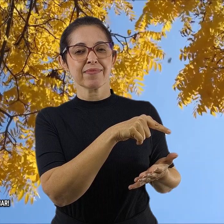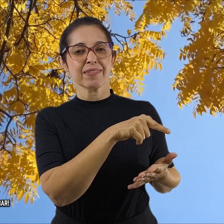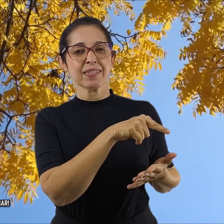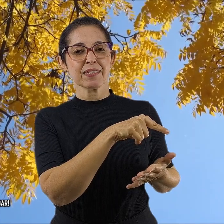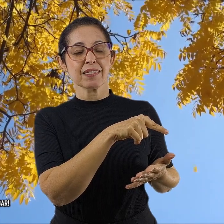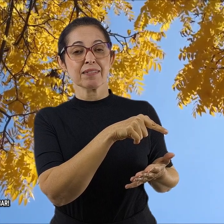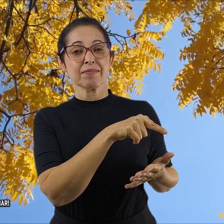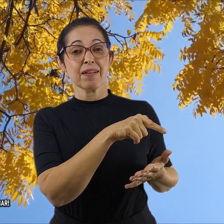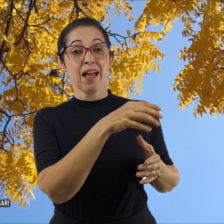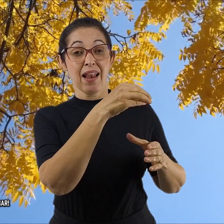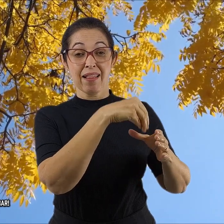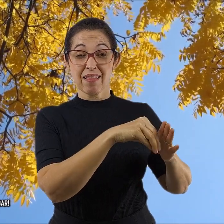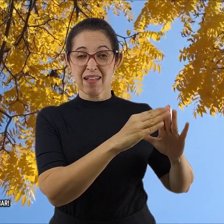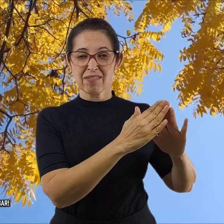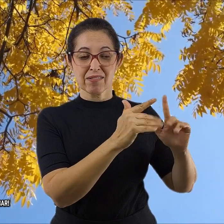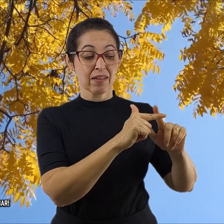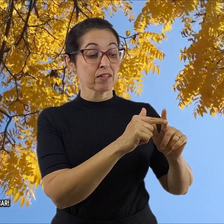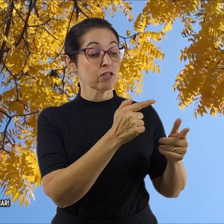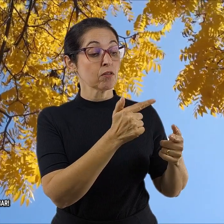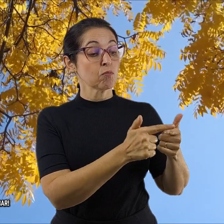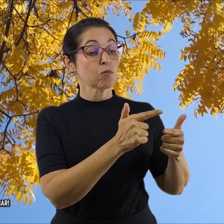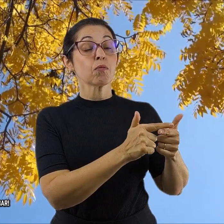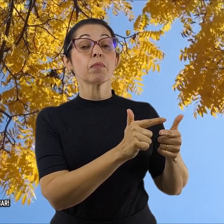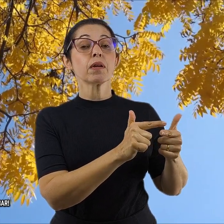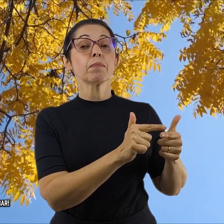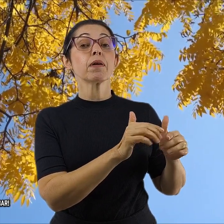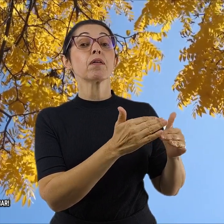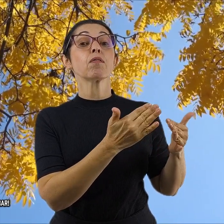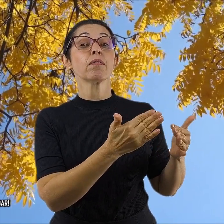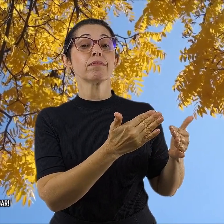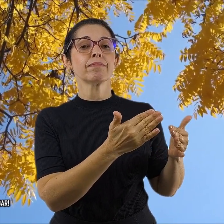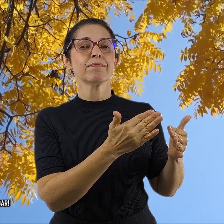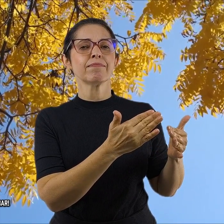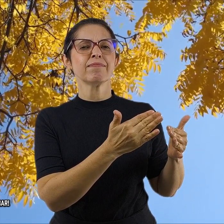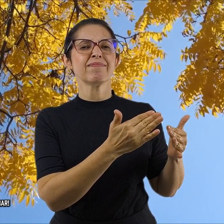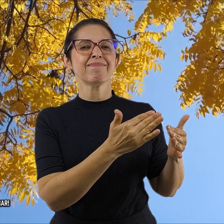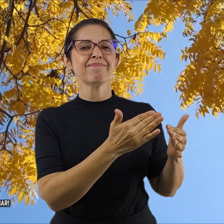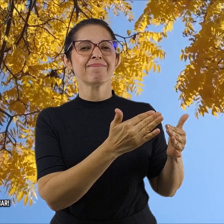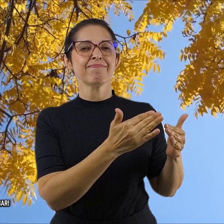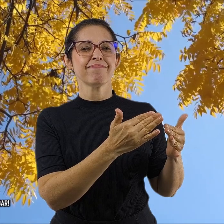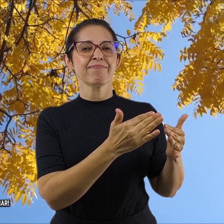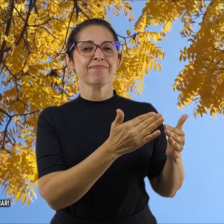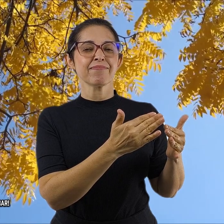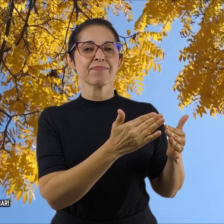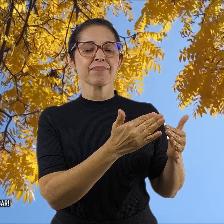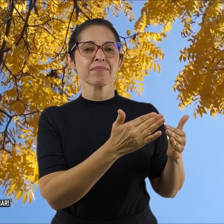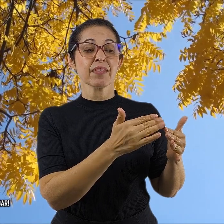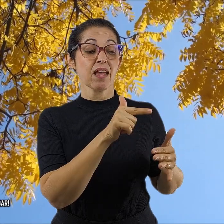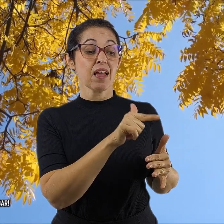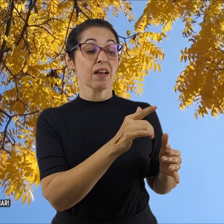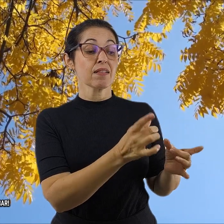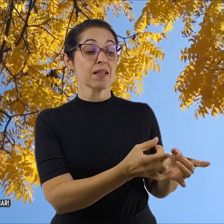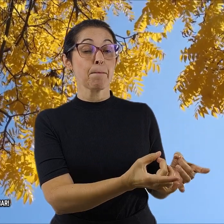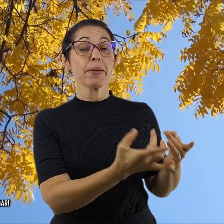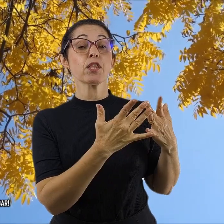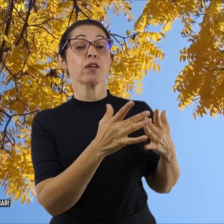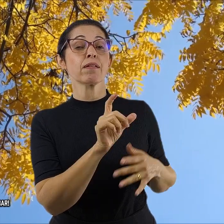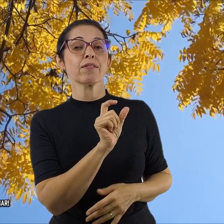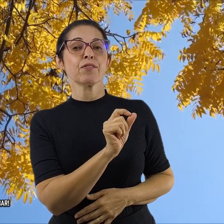Qual foi o grande problema daquela primeira igreja? Hein? O que eles